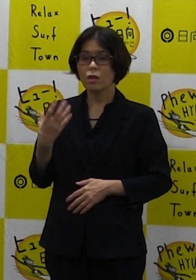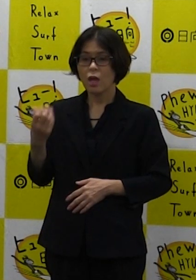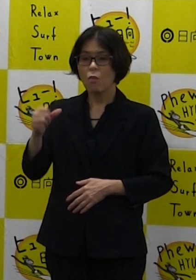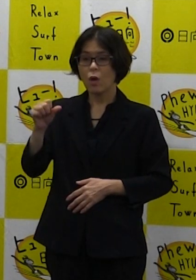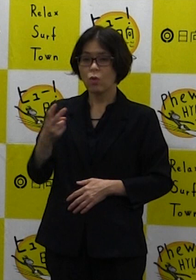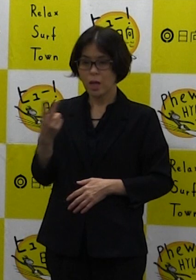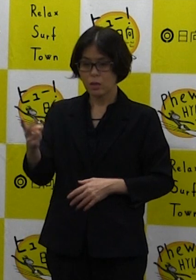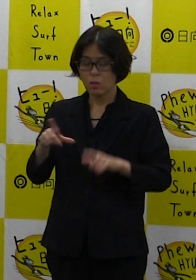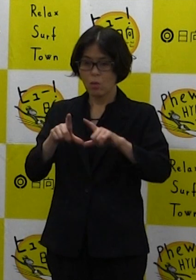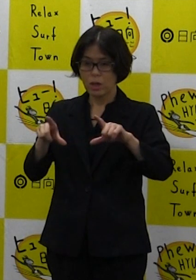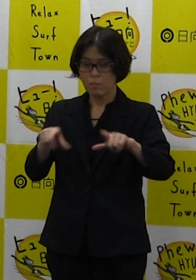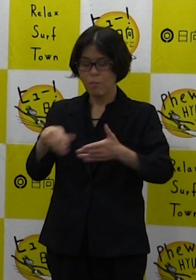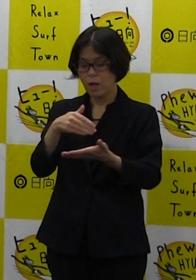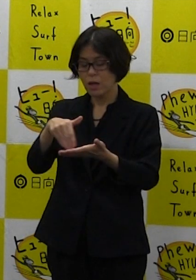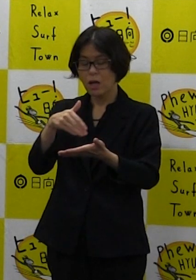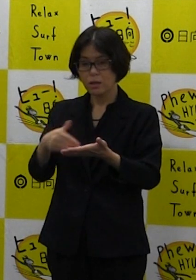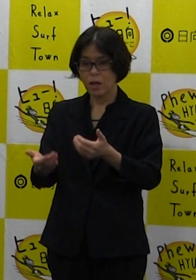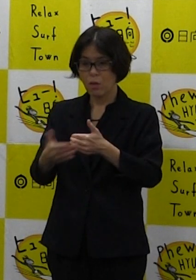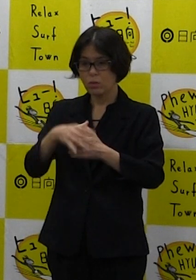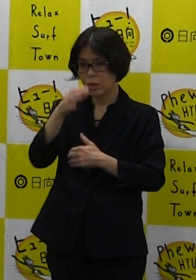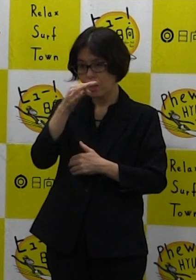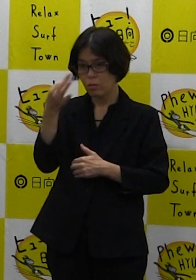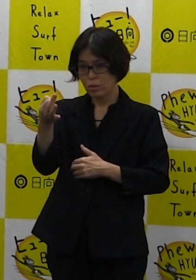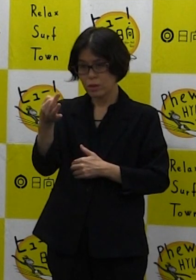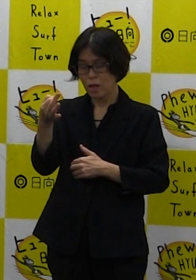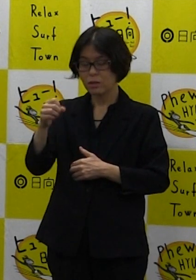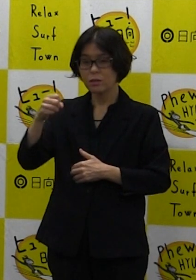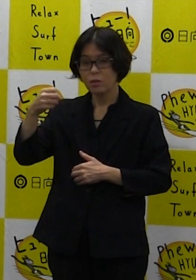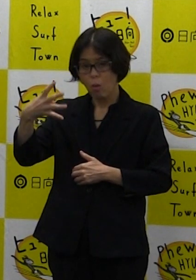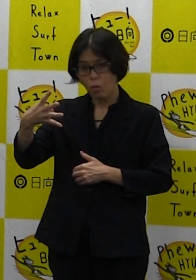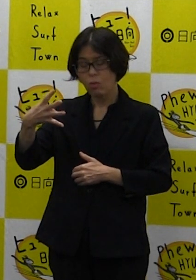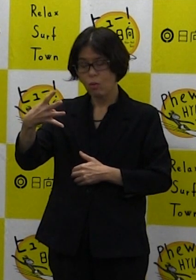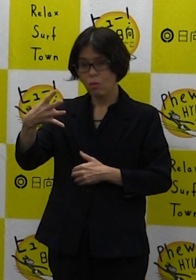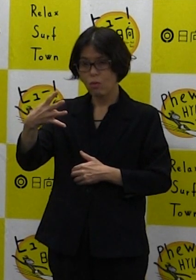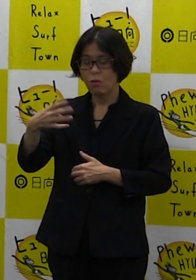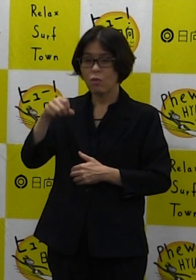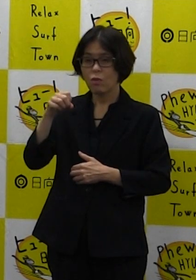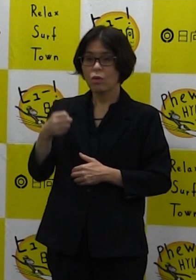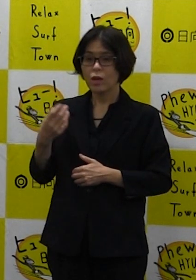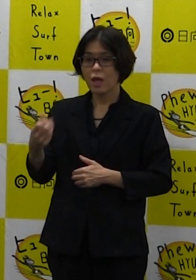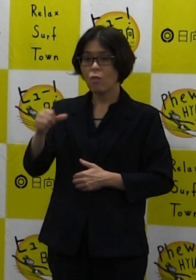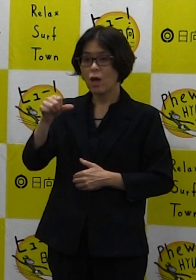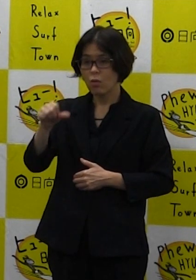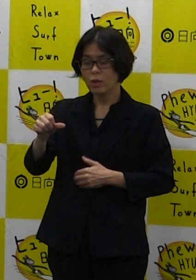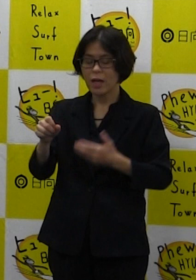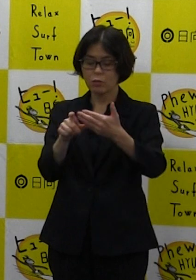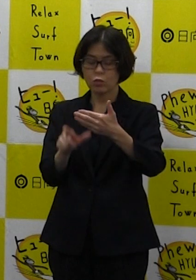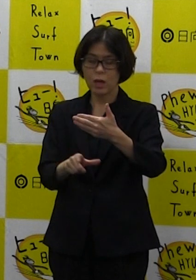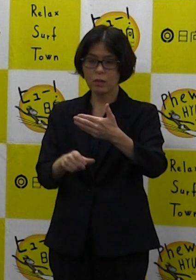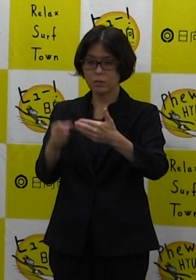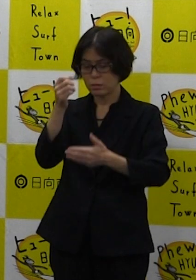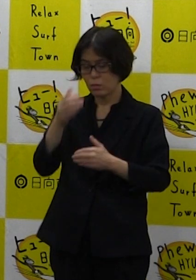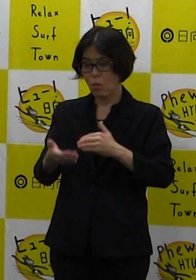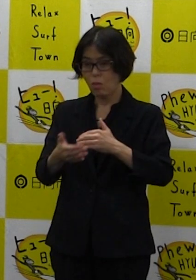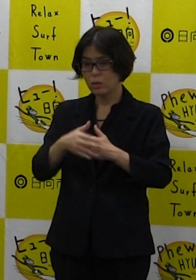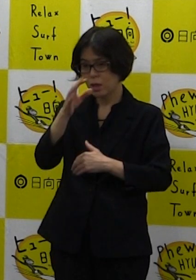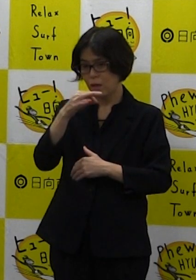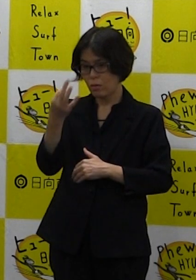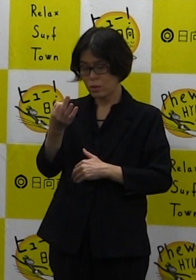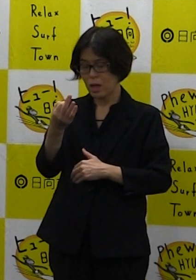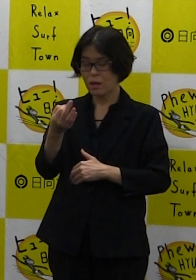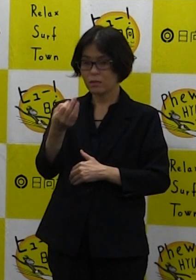令和5年度一般会計補正予算第4号をはじめとする令和5年度9月補正予算3件